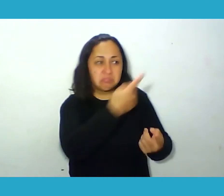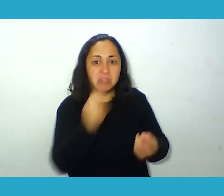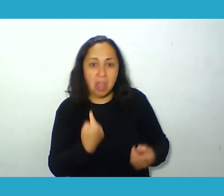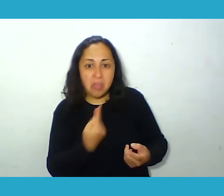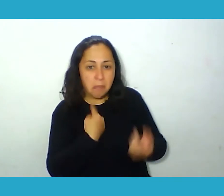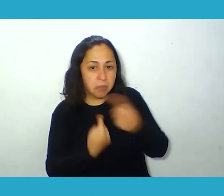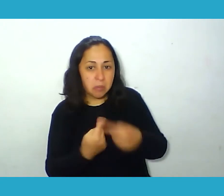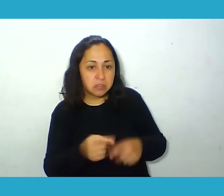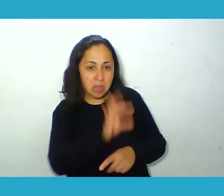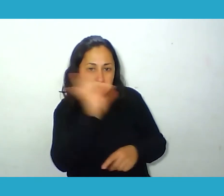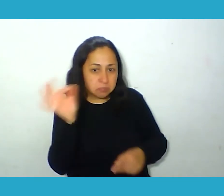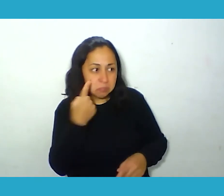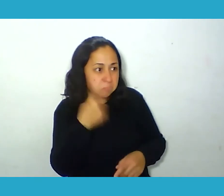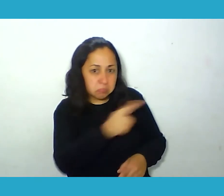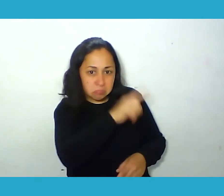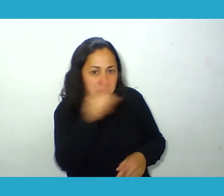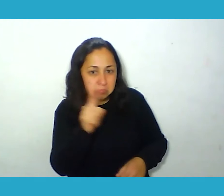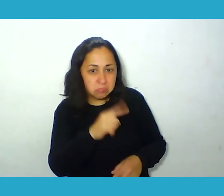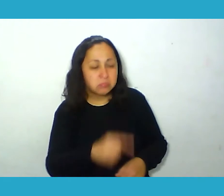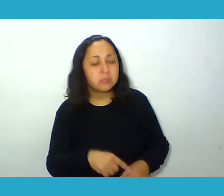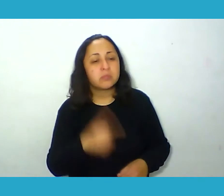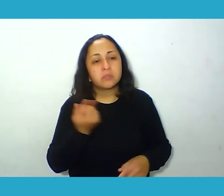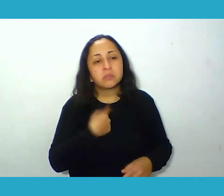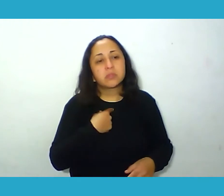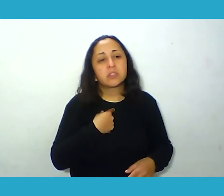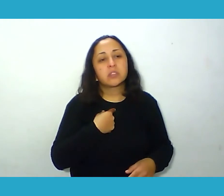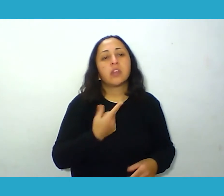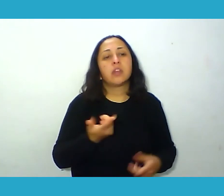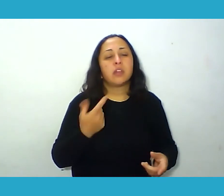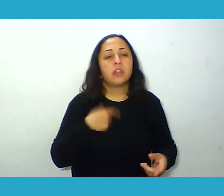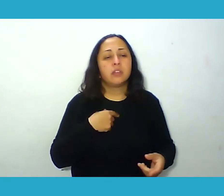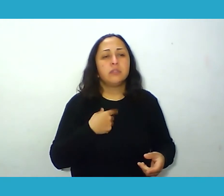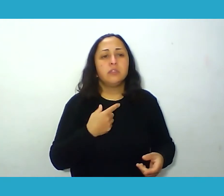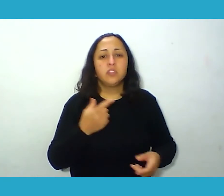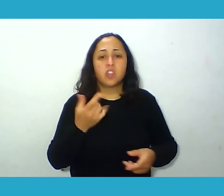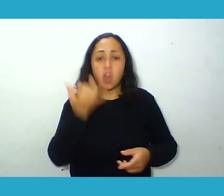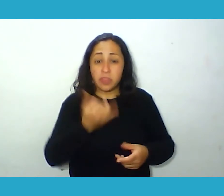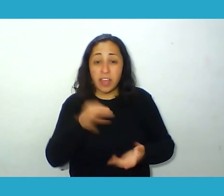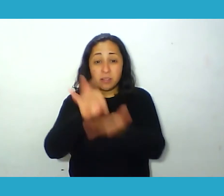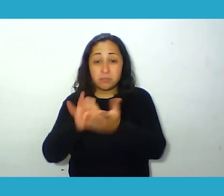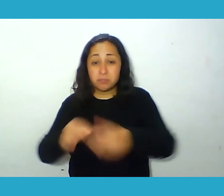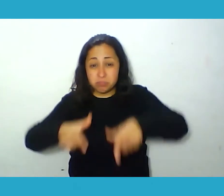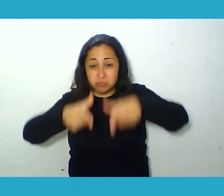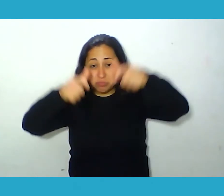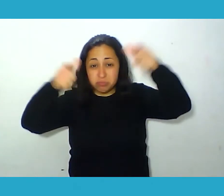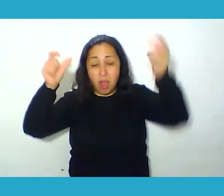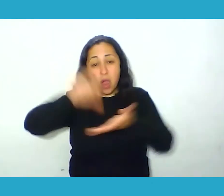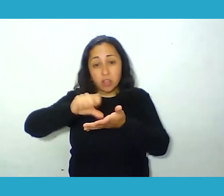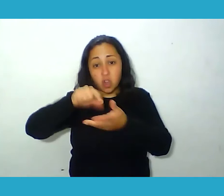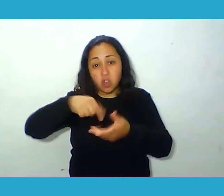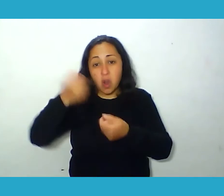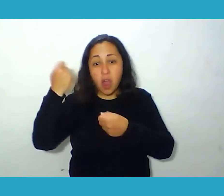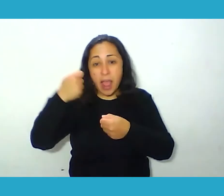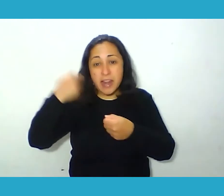No conoce. Dice tener expresiones arbóreas autóctonas, las cuales menciona, así